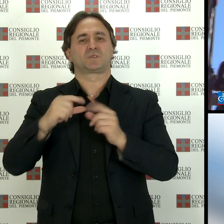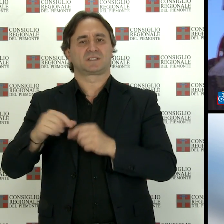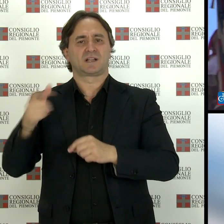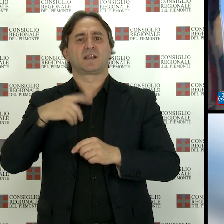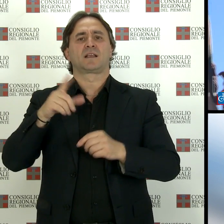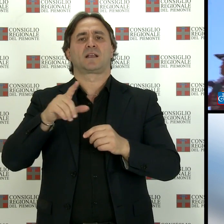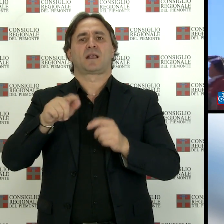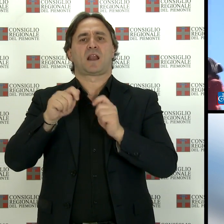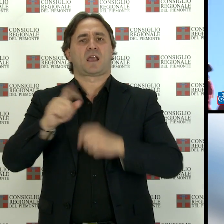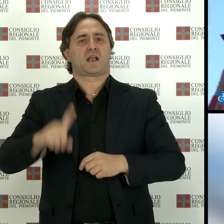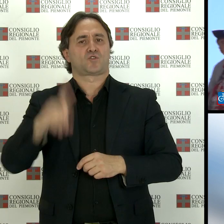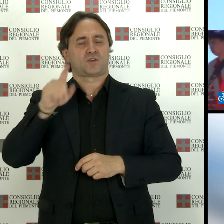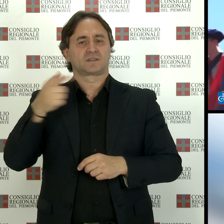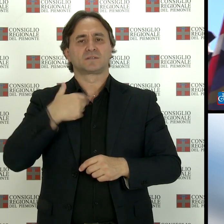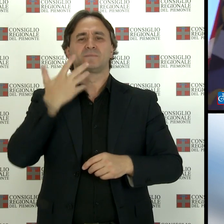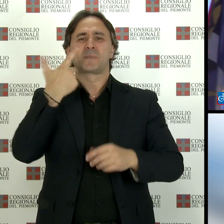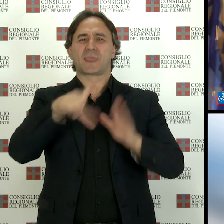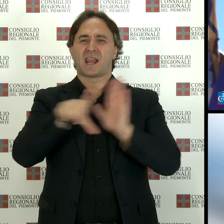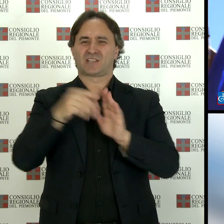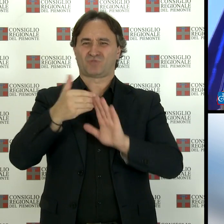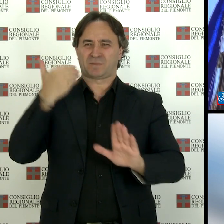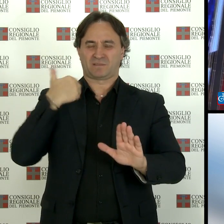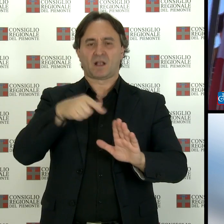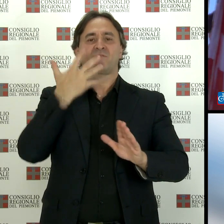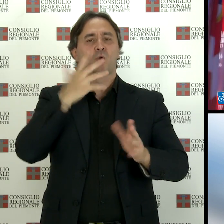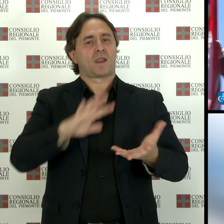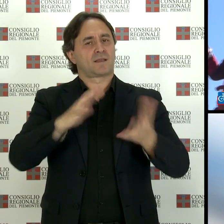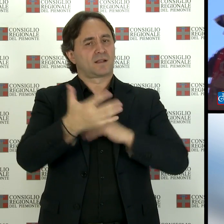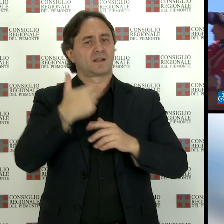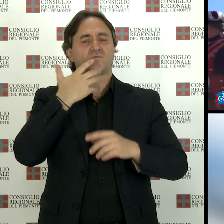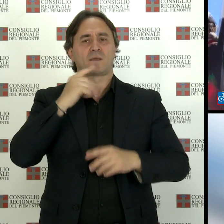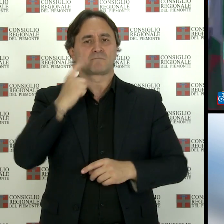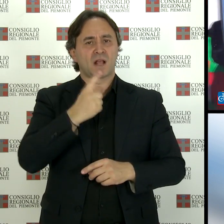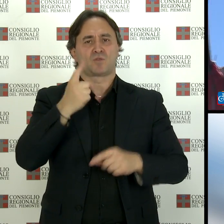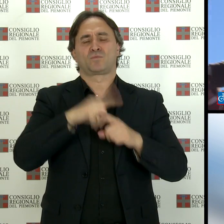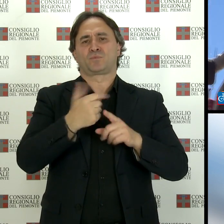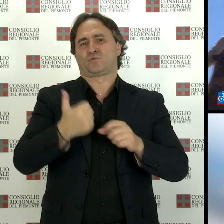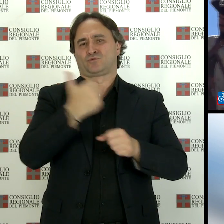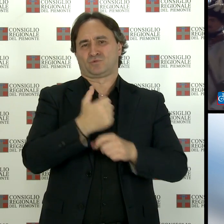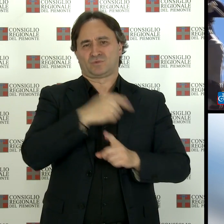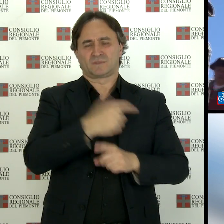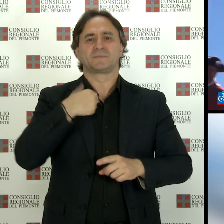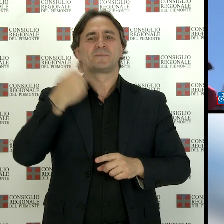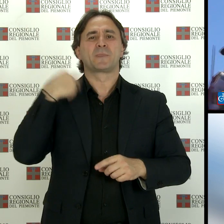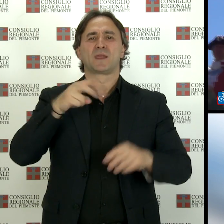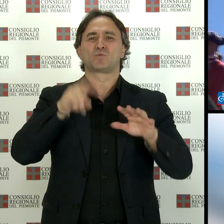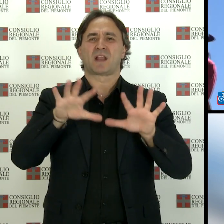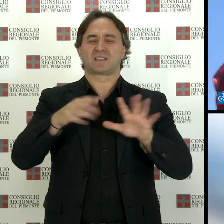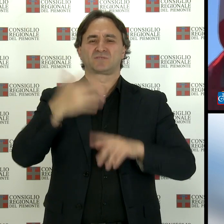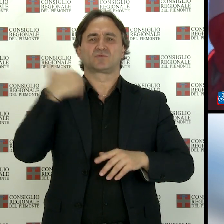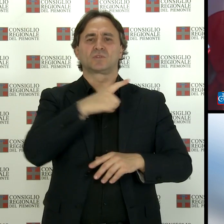intende superare e migliorare la legge precedente, il cui articolo 1 nel 2010 era stato dichiarato illegittimo dalla